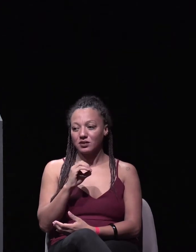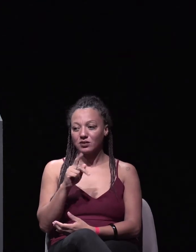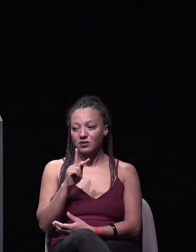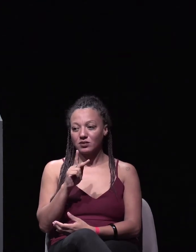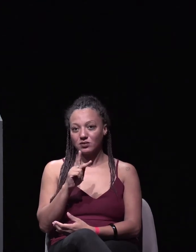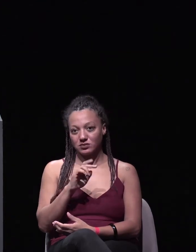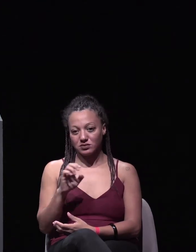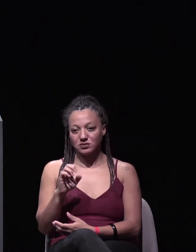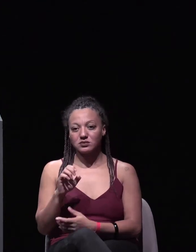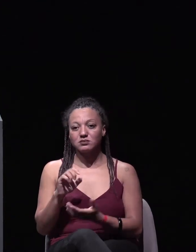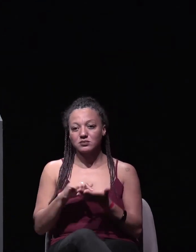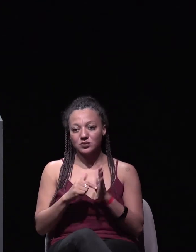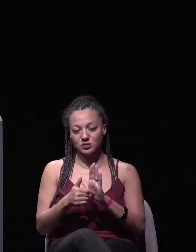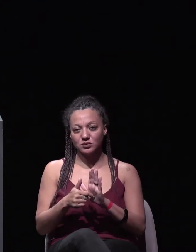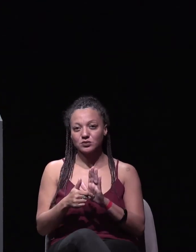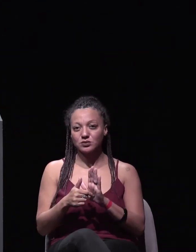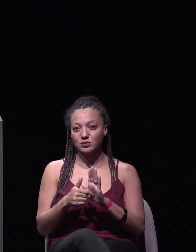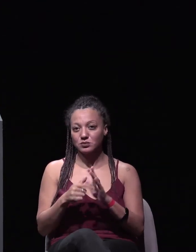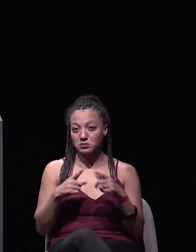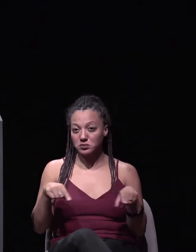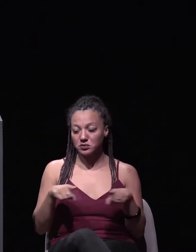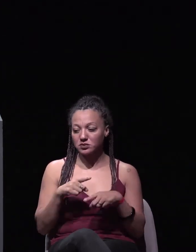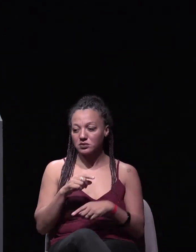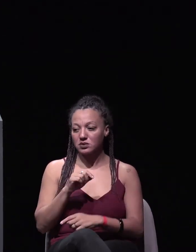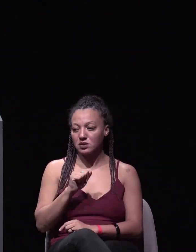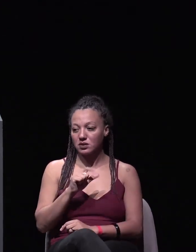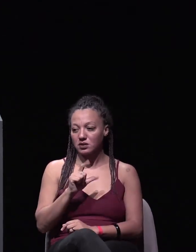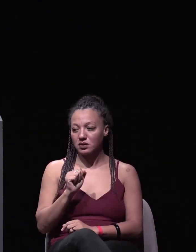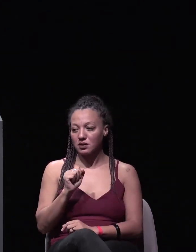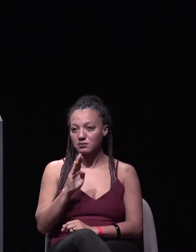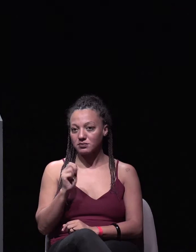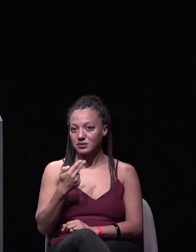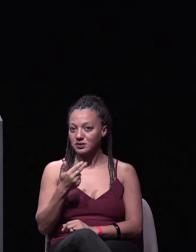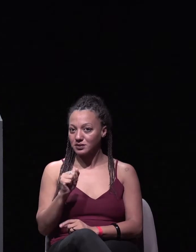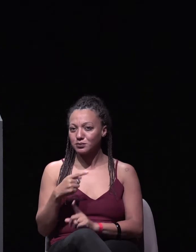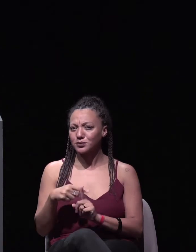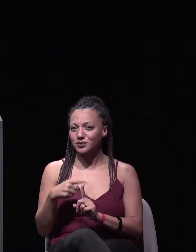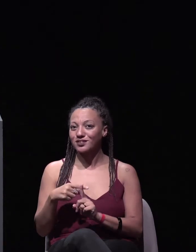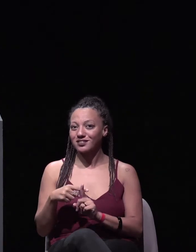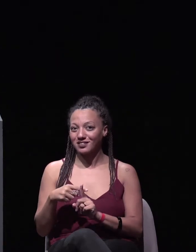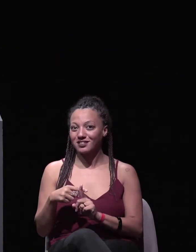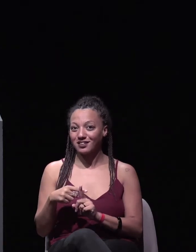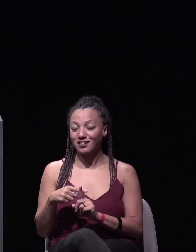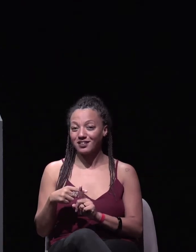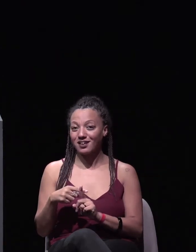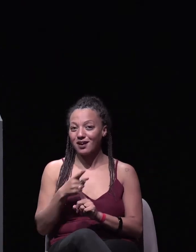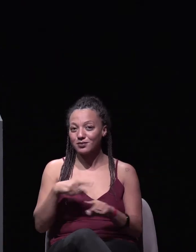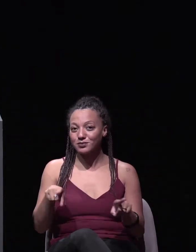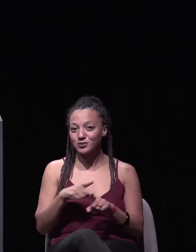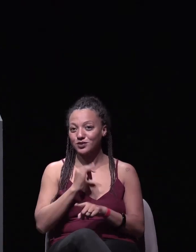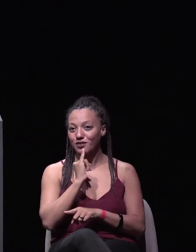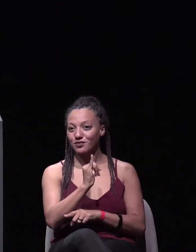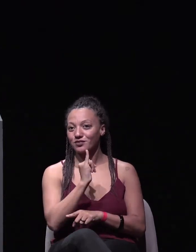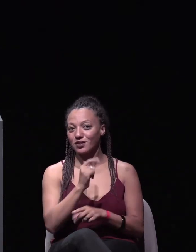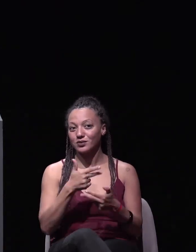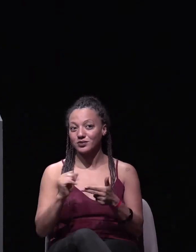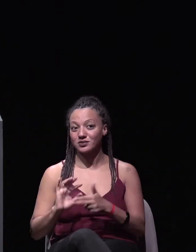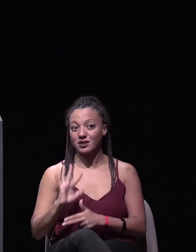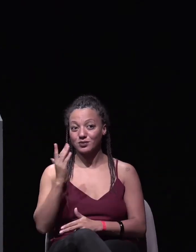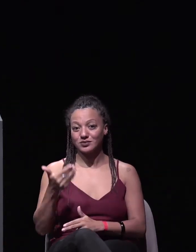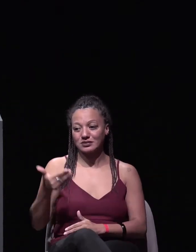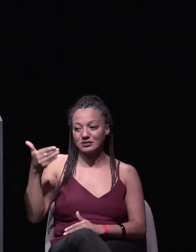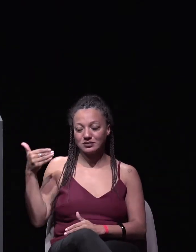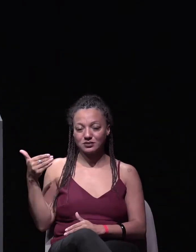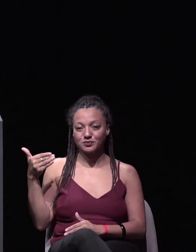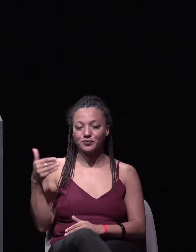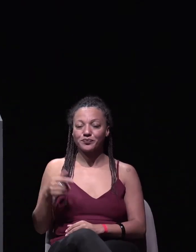uma composição que se chama Alabama, portanto, sensibilizado por esses fatos que eu narrava a vocês. Composta em